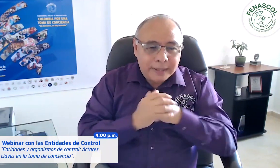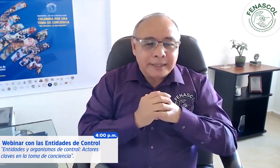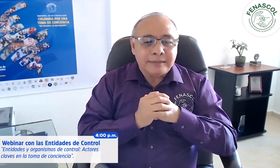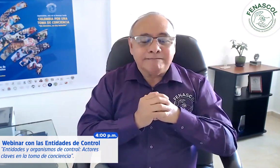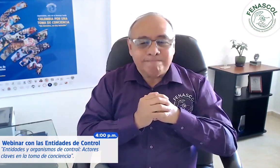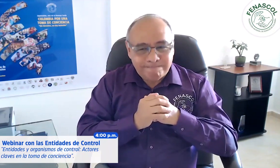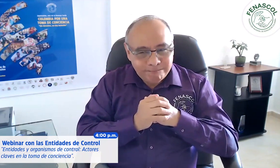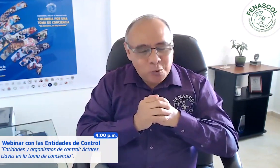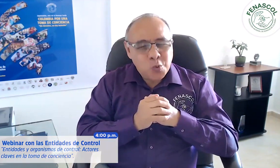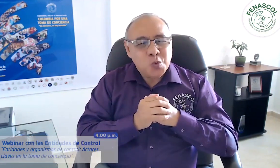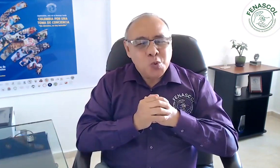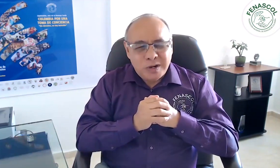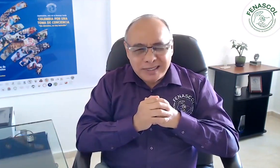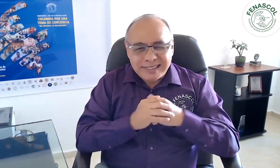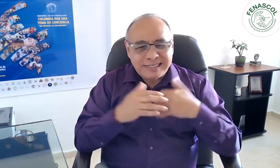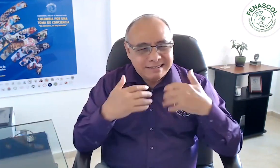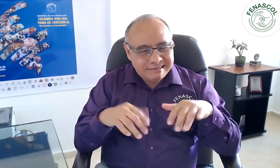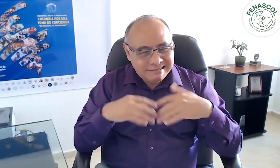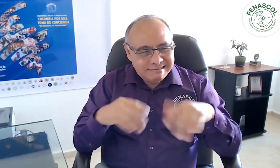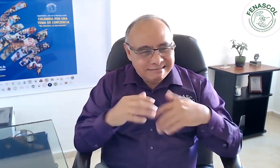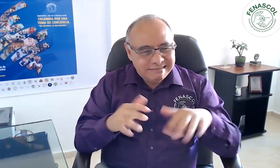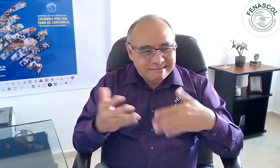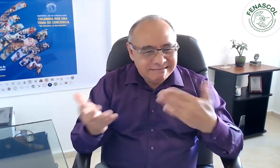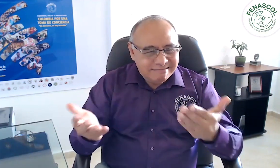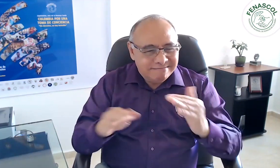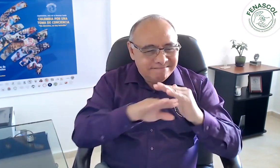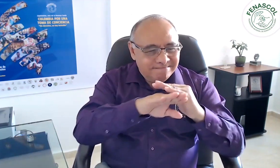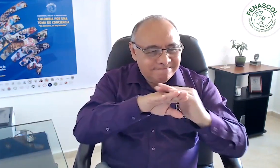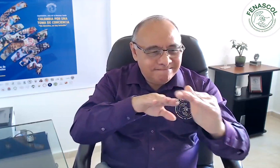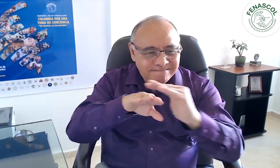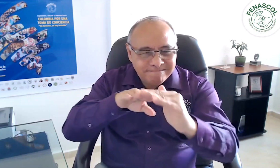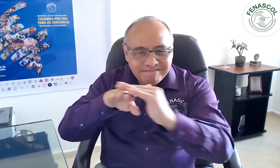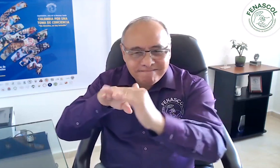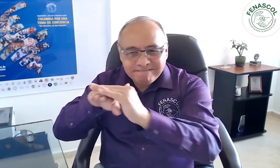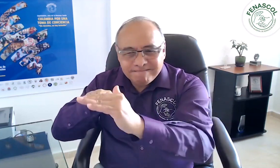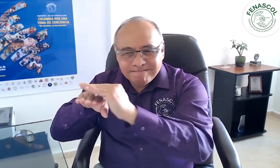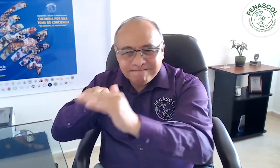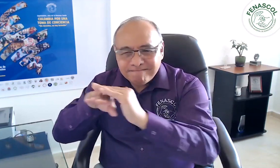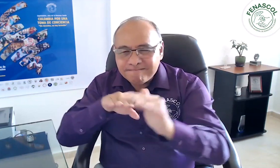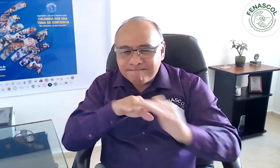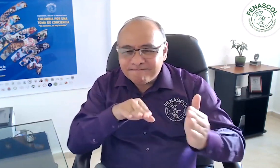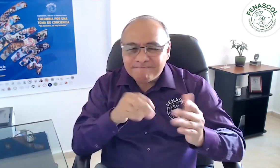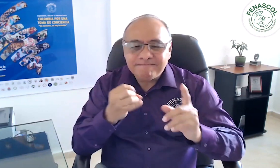El 28 de septiembre, wow, tenemos invitados